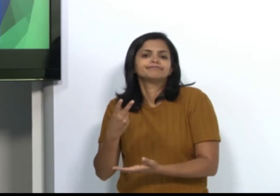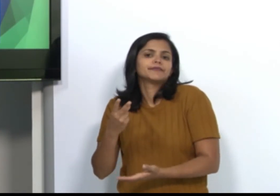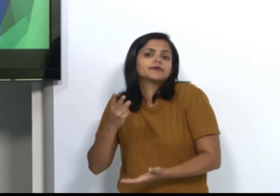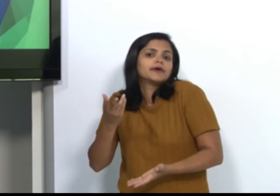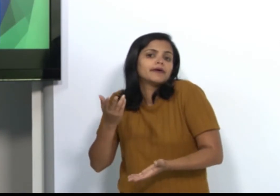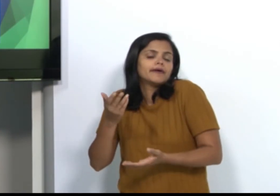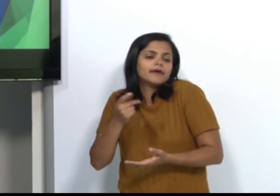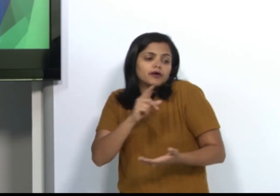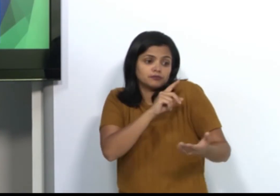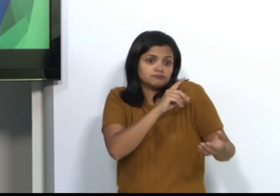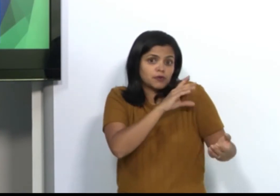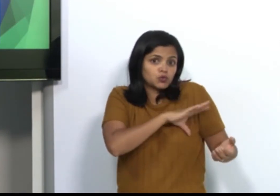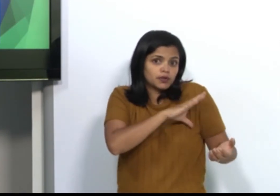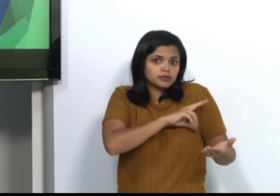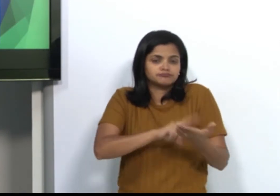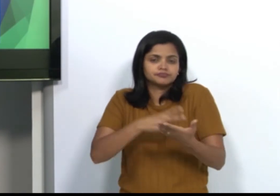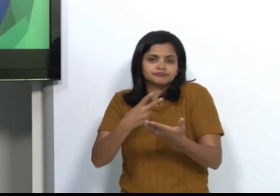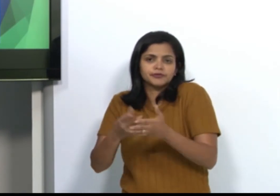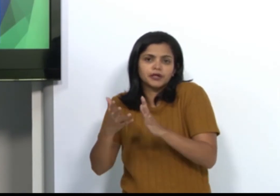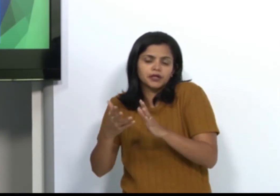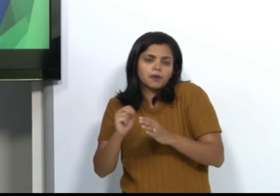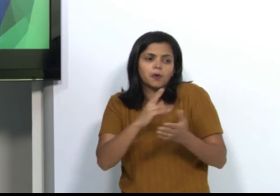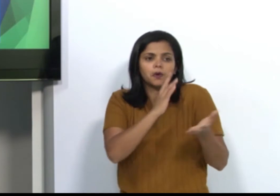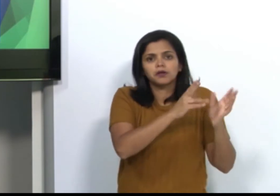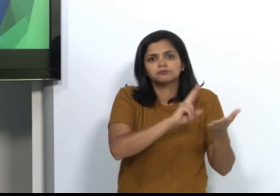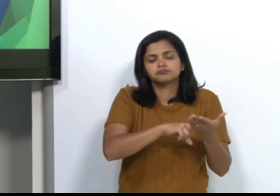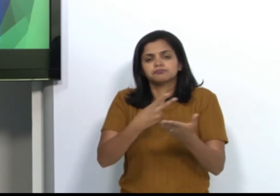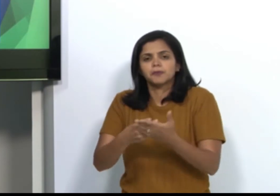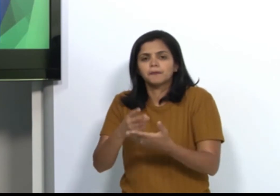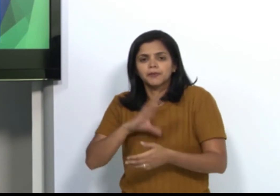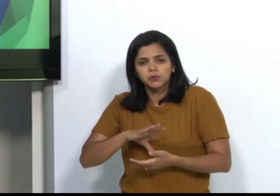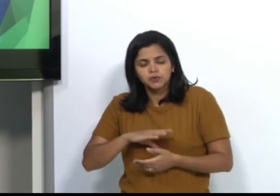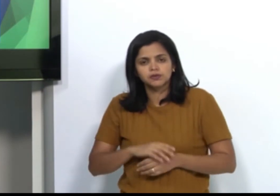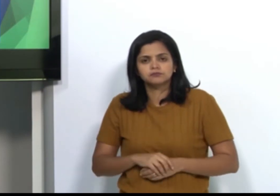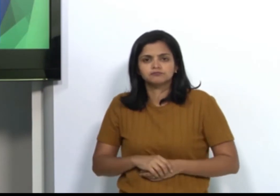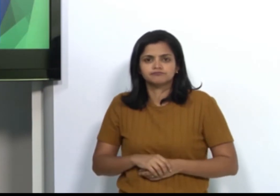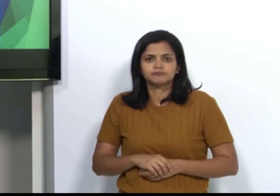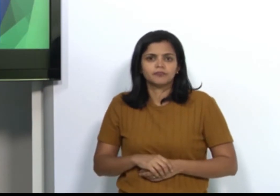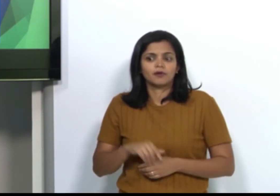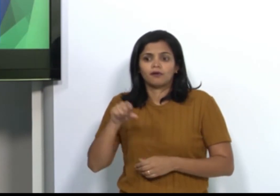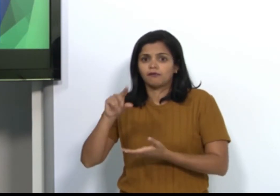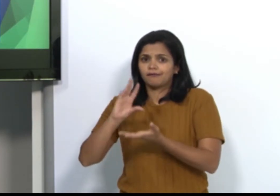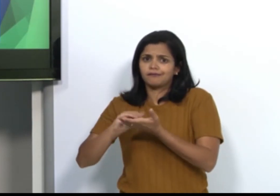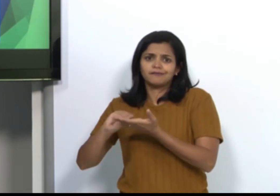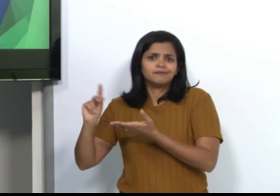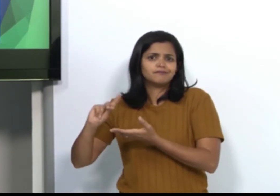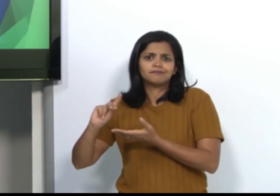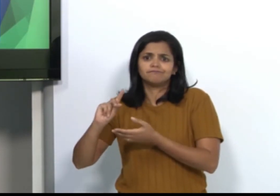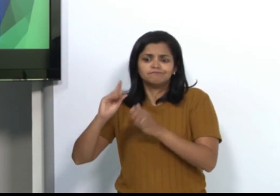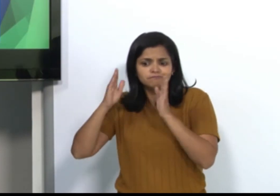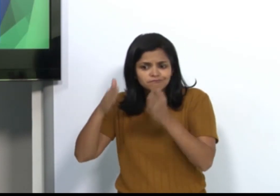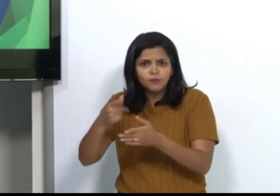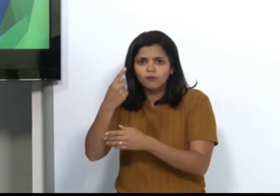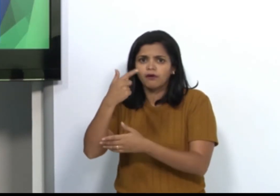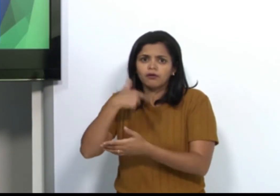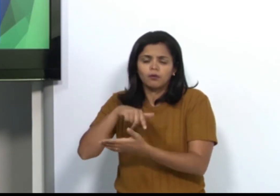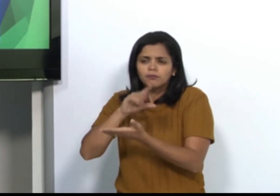de Libras para o português, do português para a língua de sinais. Então, temos vários